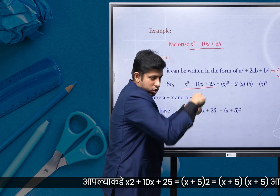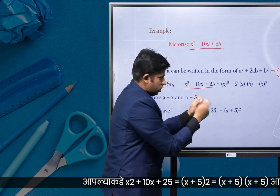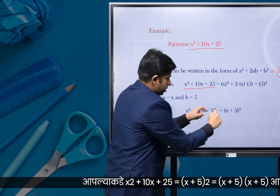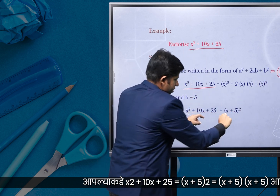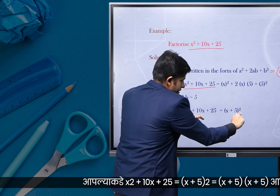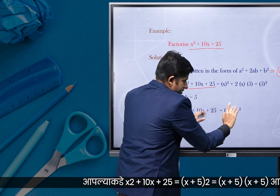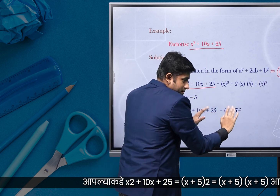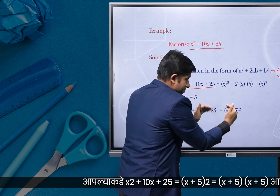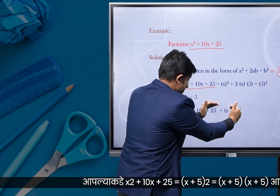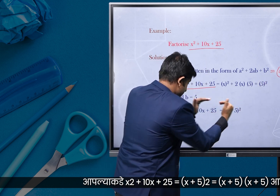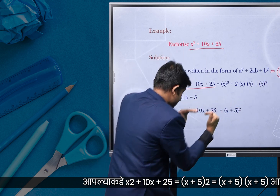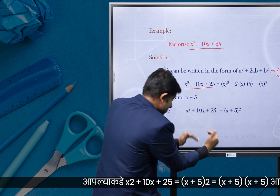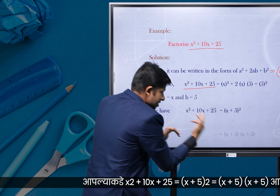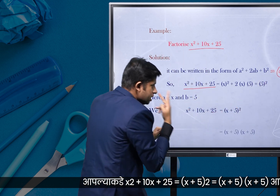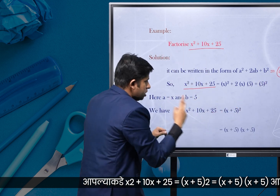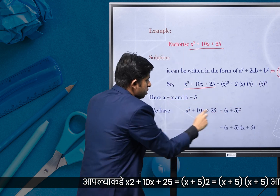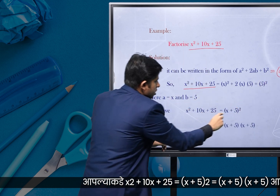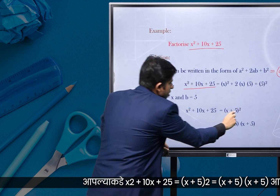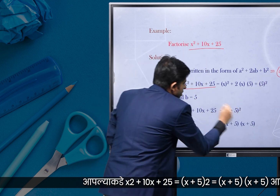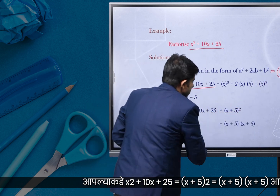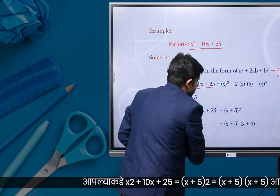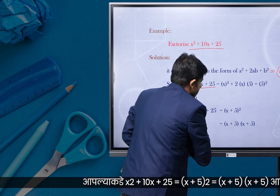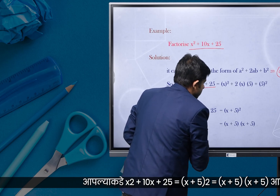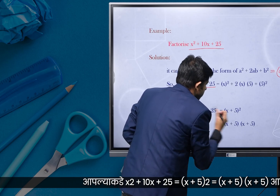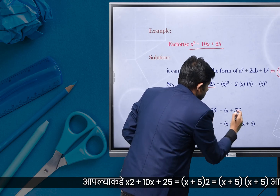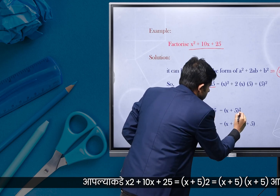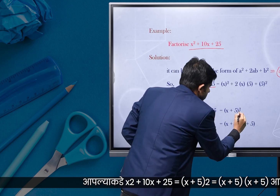बरोबर x अधिक 5 x अधिक 5 आहे.